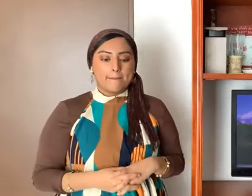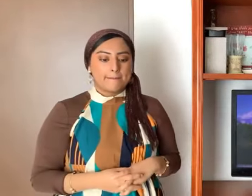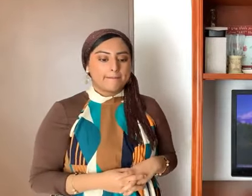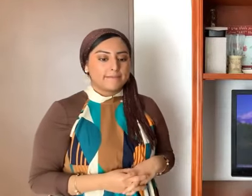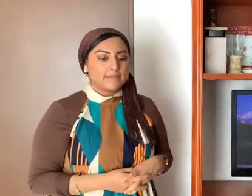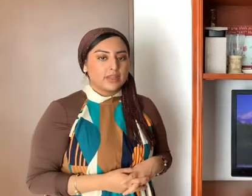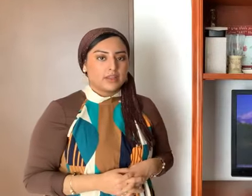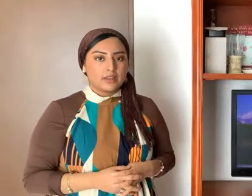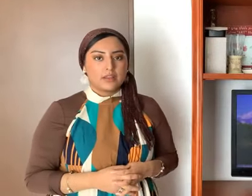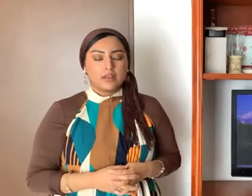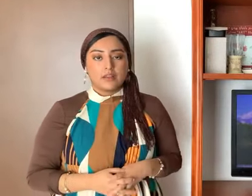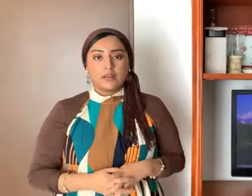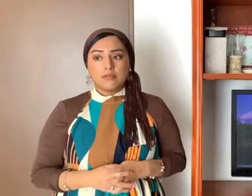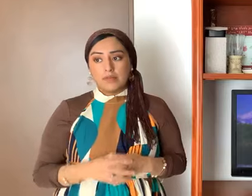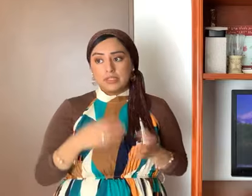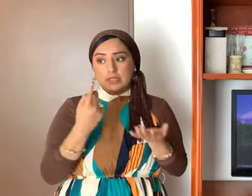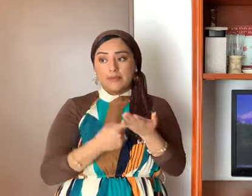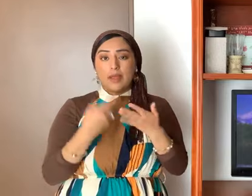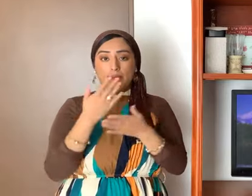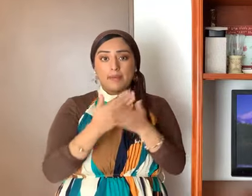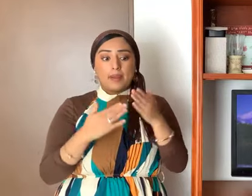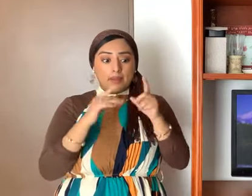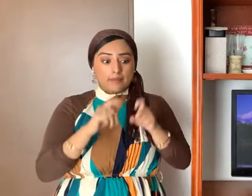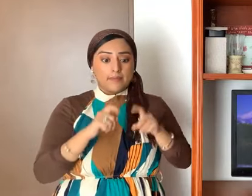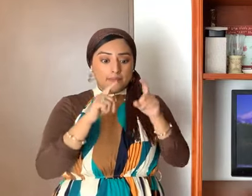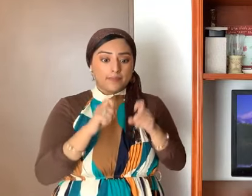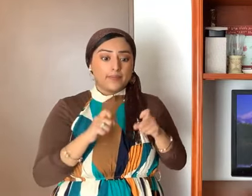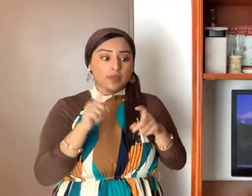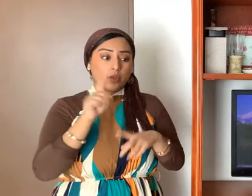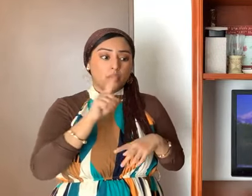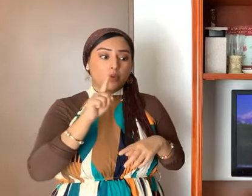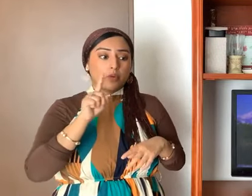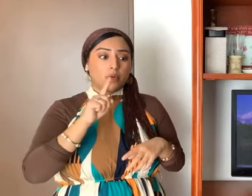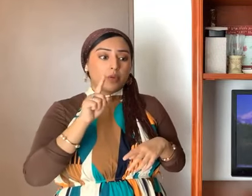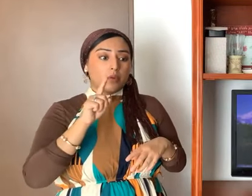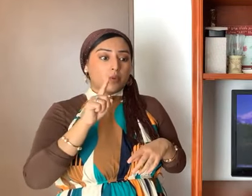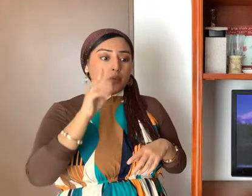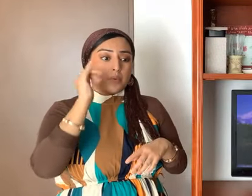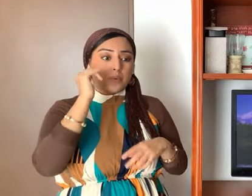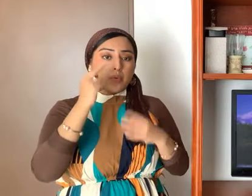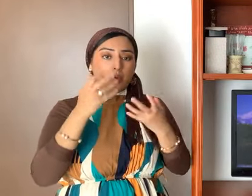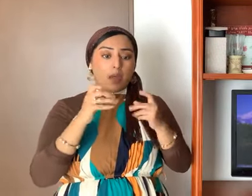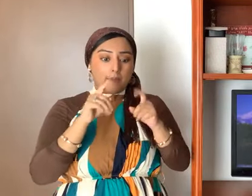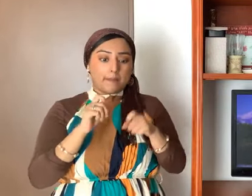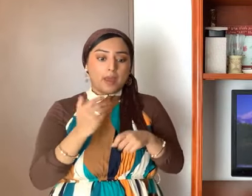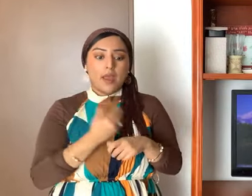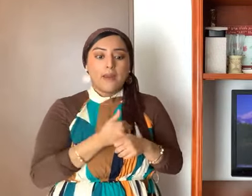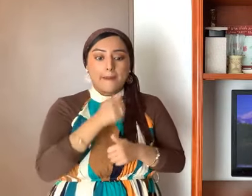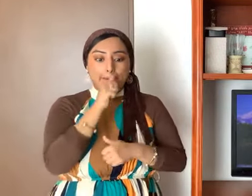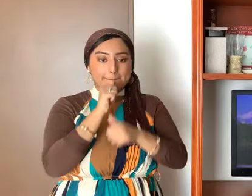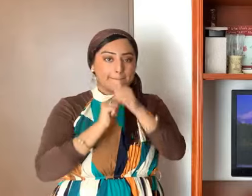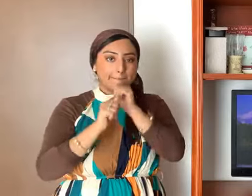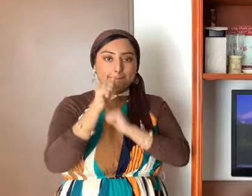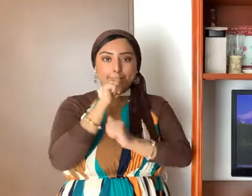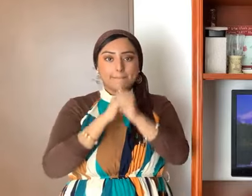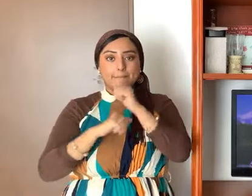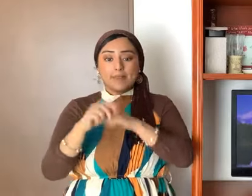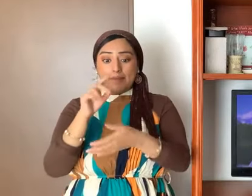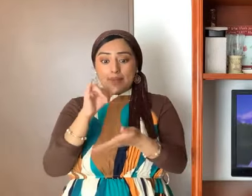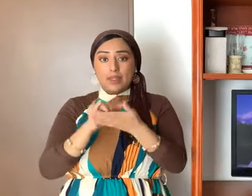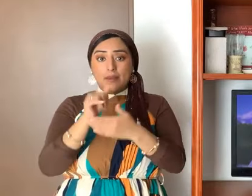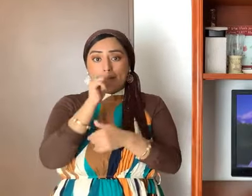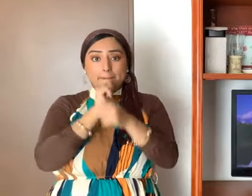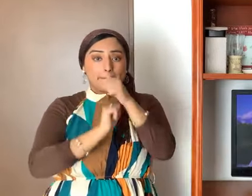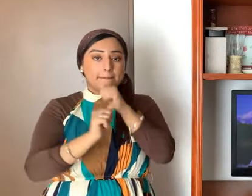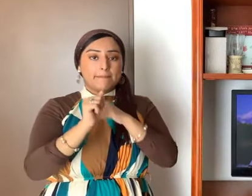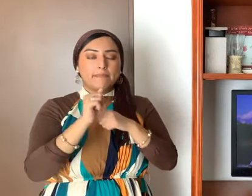algo de la cotidianidad, pero a veces vienen pruebas y situaciones donde el Eterno quiere probar nuestra paciencia, porque esa